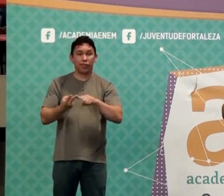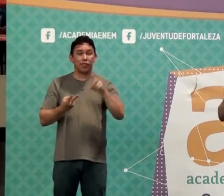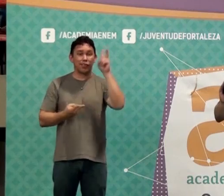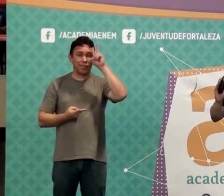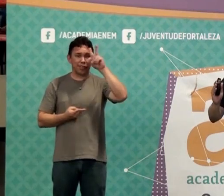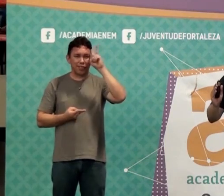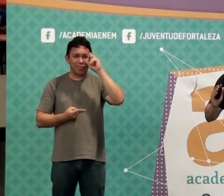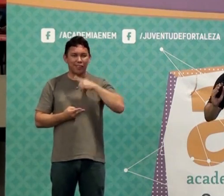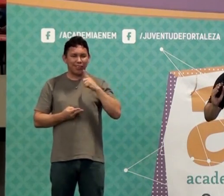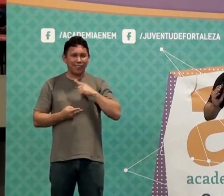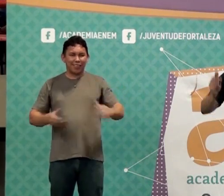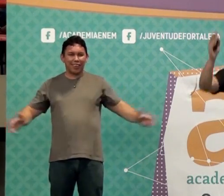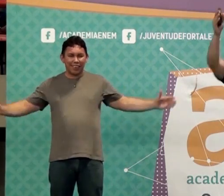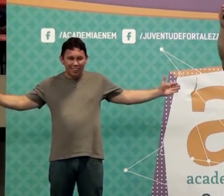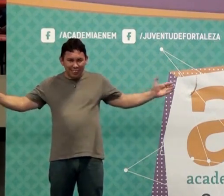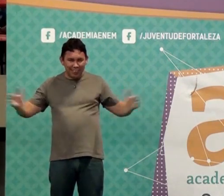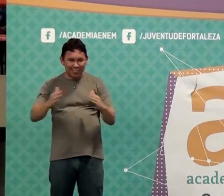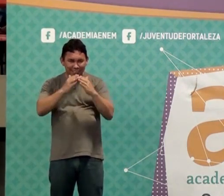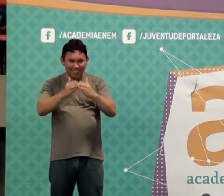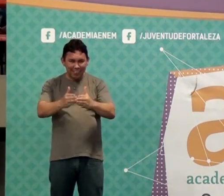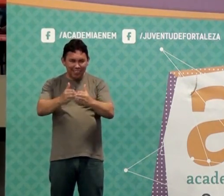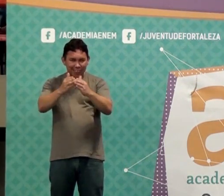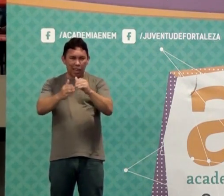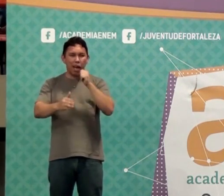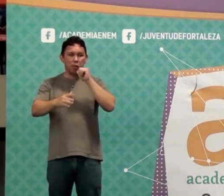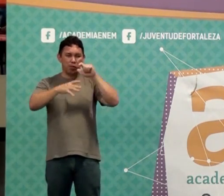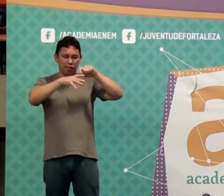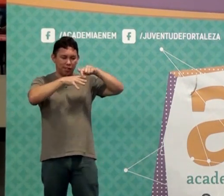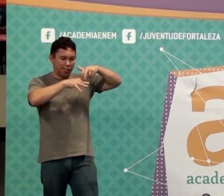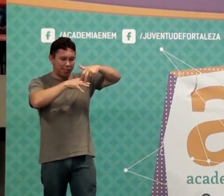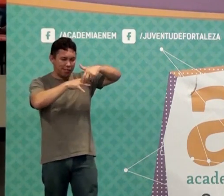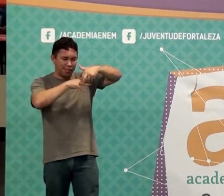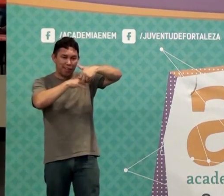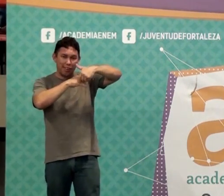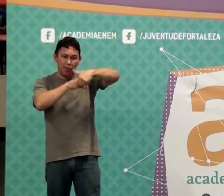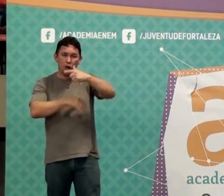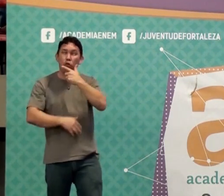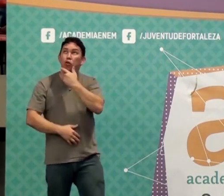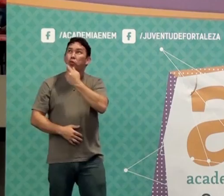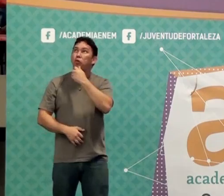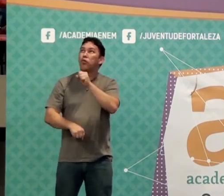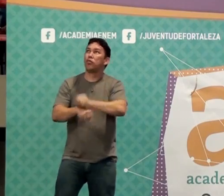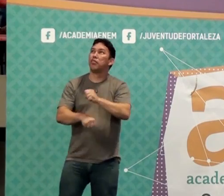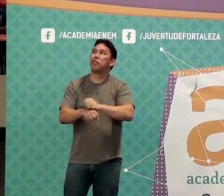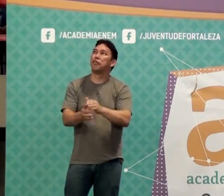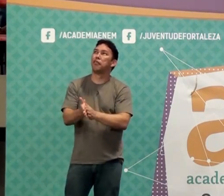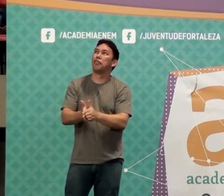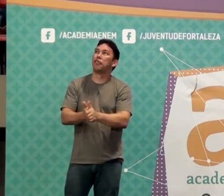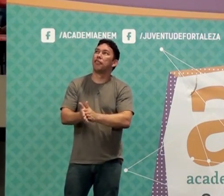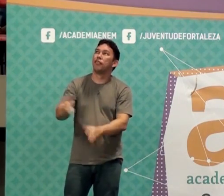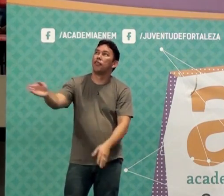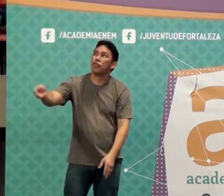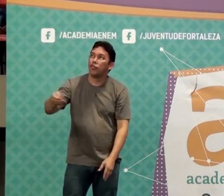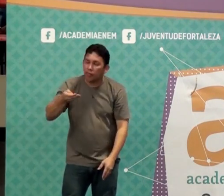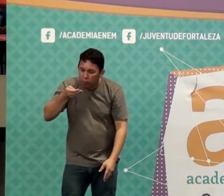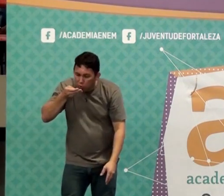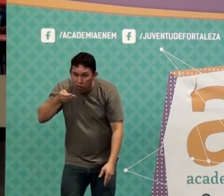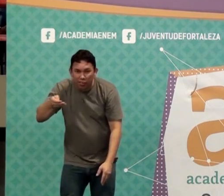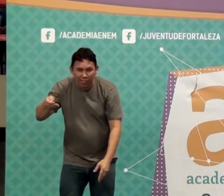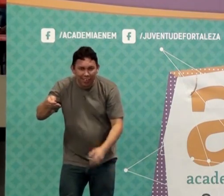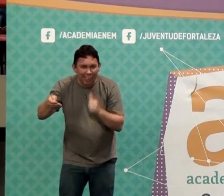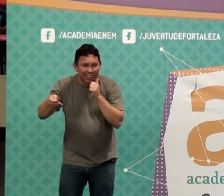Sentado no trono. Aí a pessoa vem e beija a mão do rei. Essa ideia de beijar a